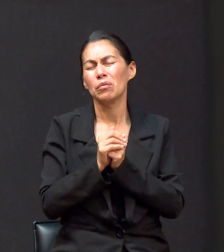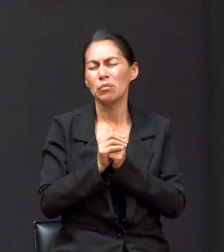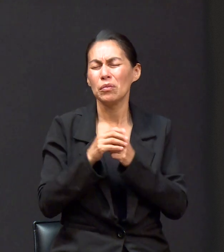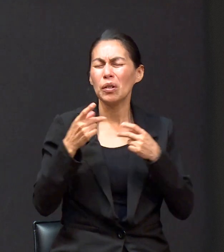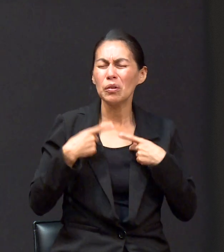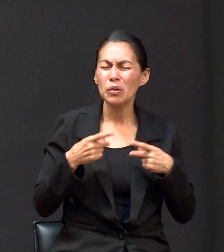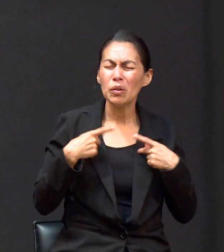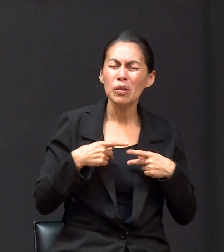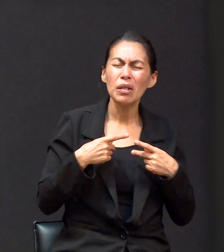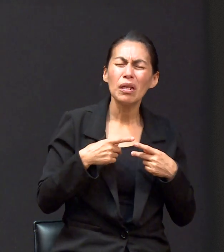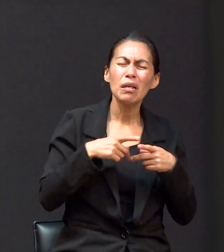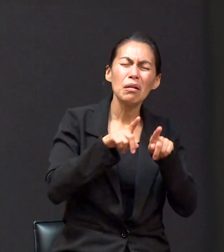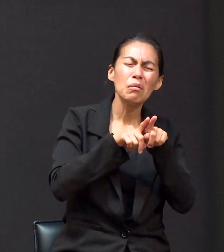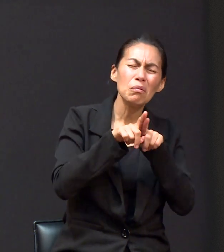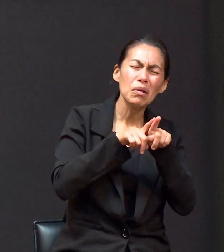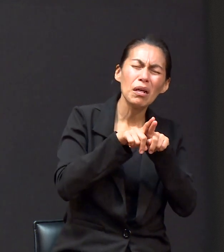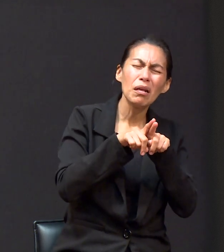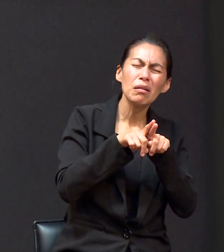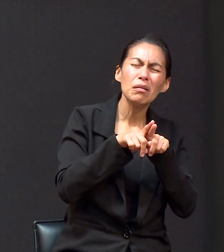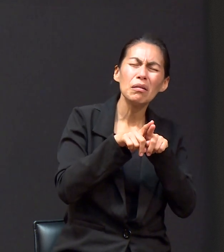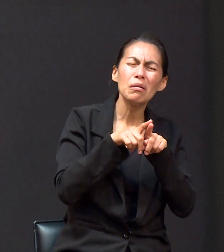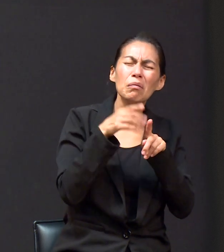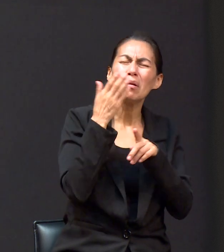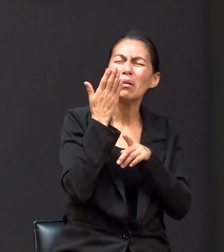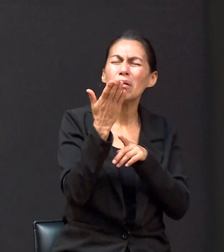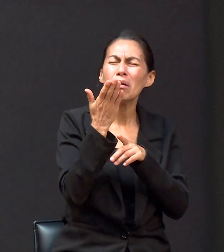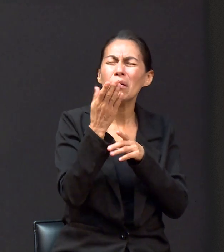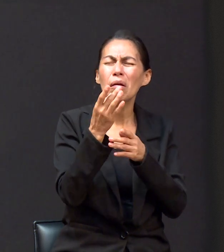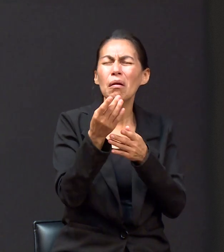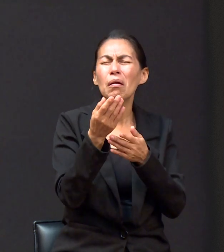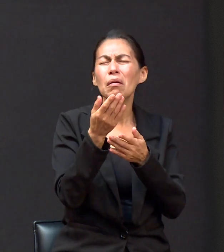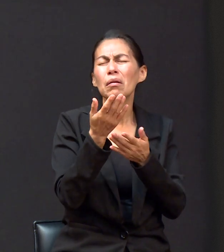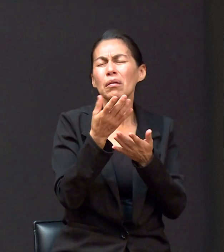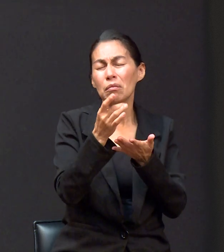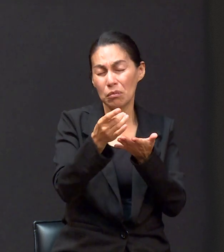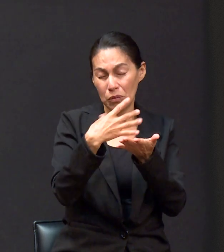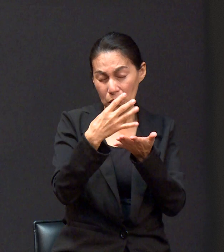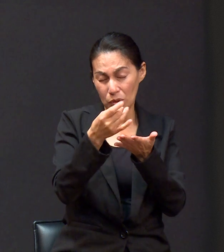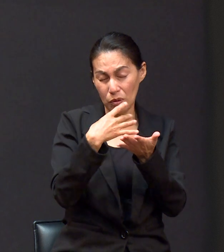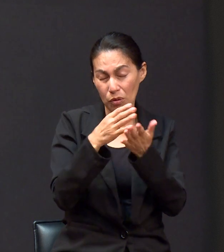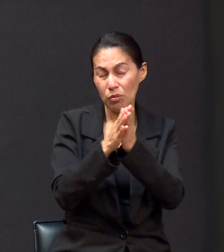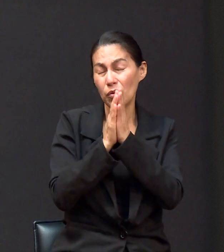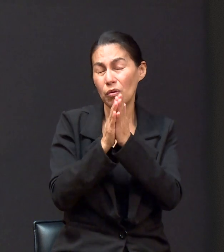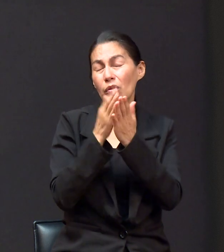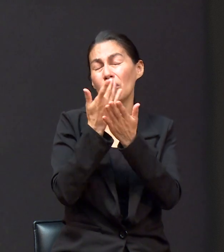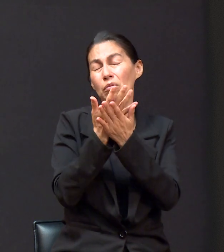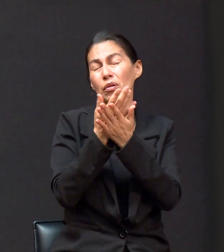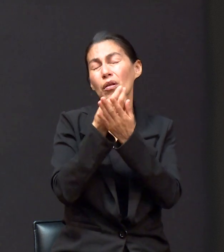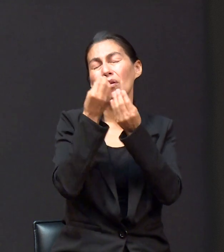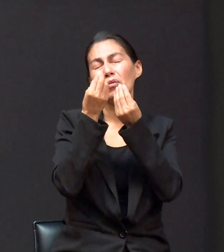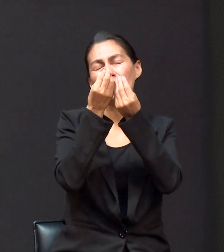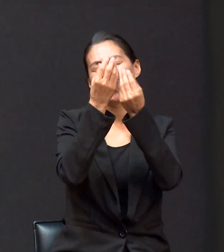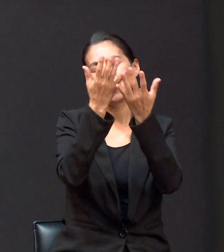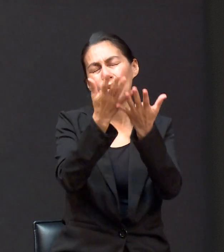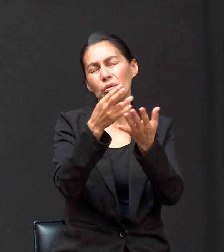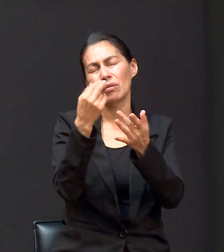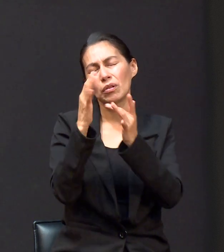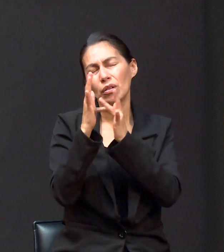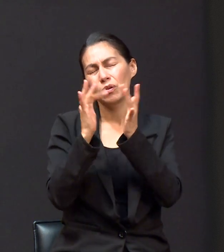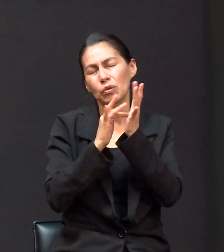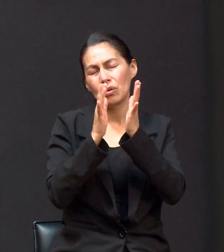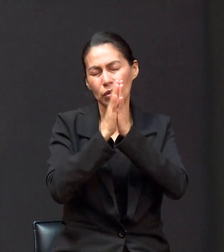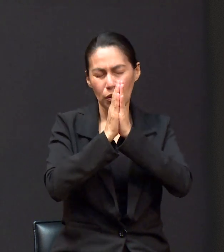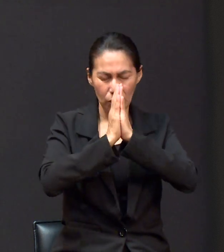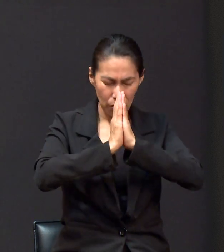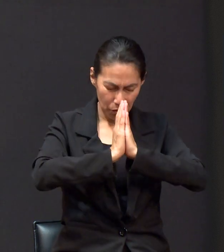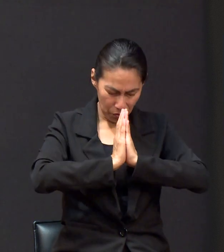sudamericanos que han pedido peticiones. Dale a su esperanza, Señor. En el nombre de